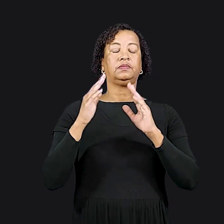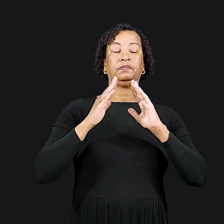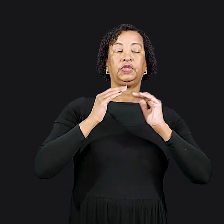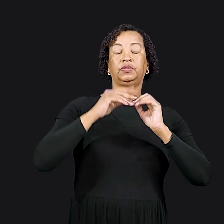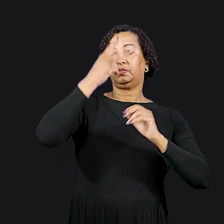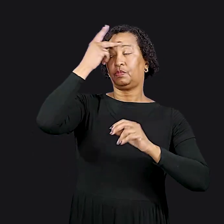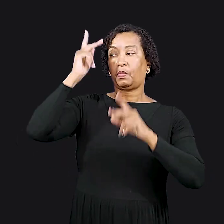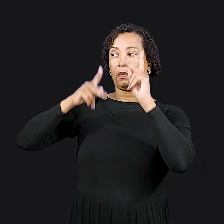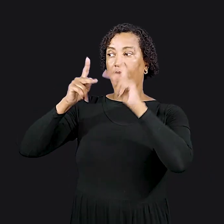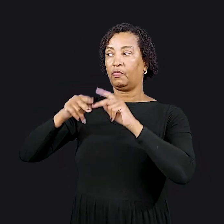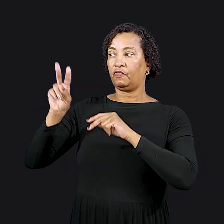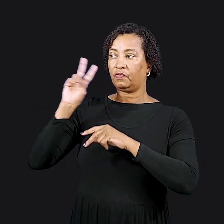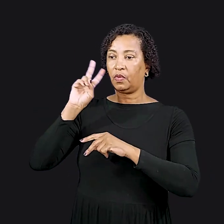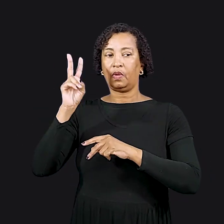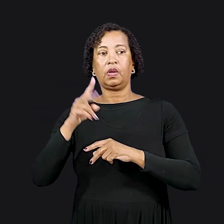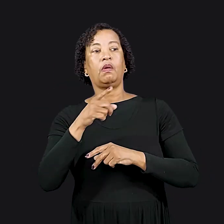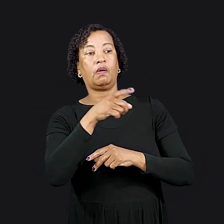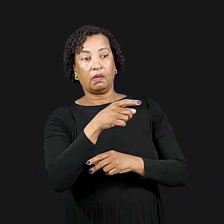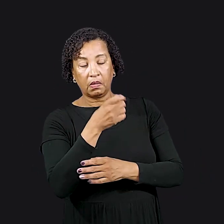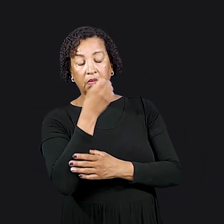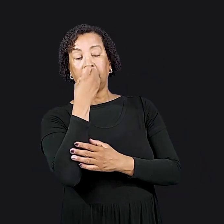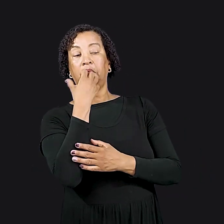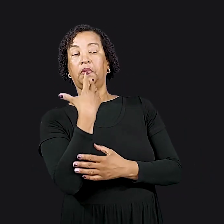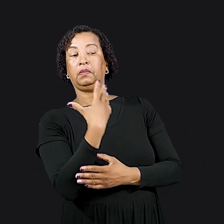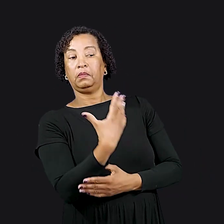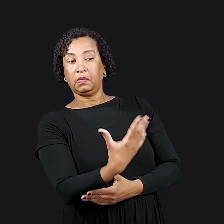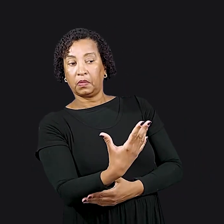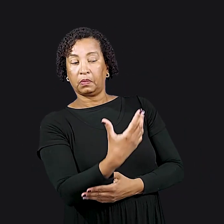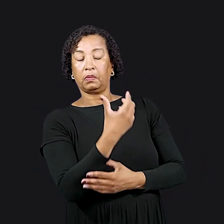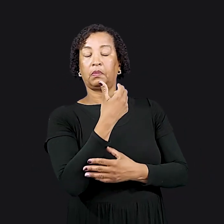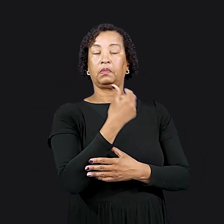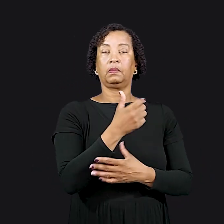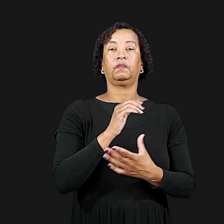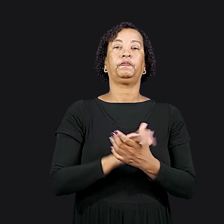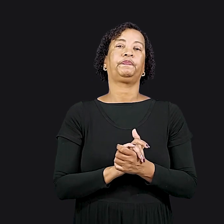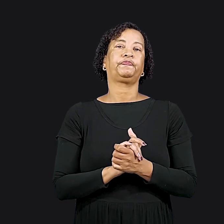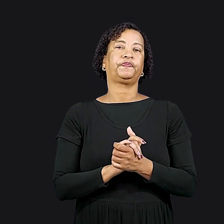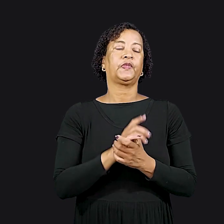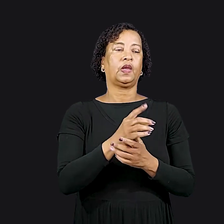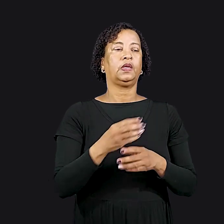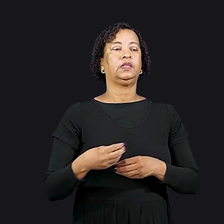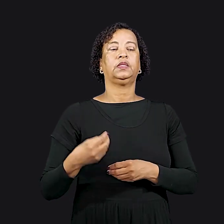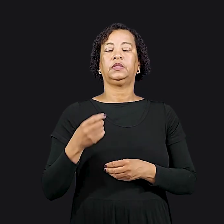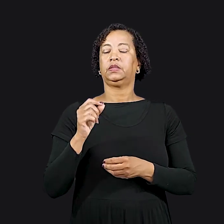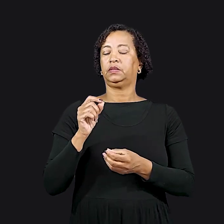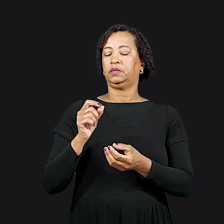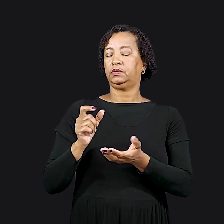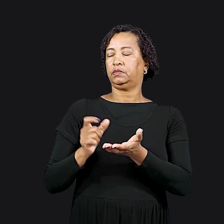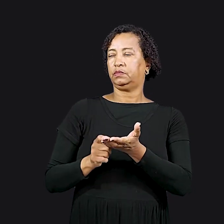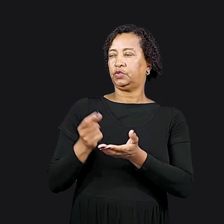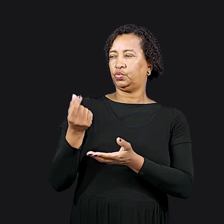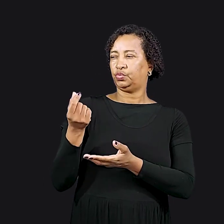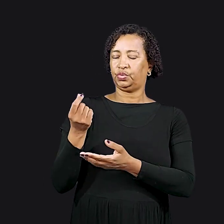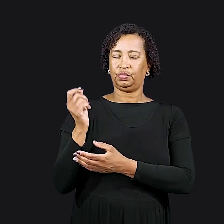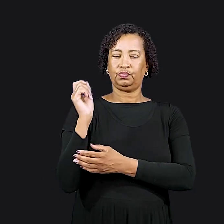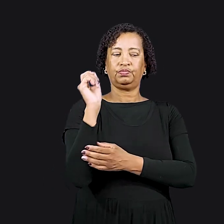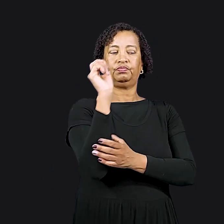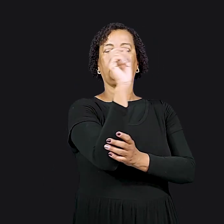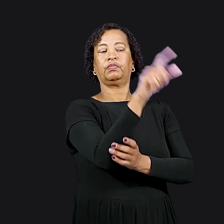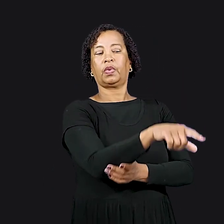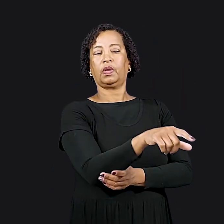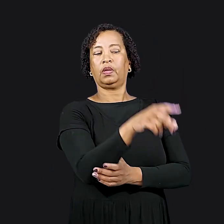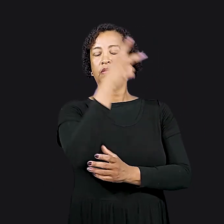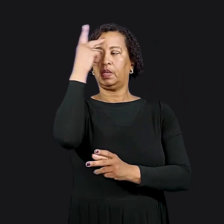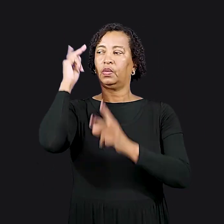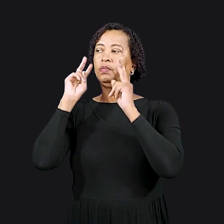dissessem: "Oh, como ele é generoso!" Aí então eles jogavam uma moedinha para o